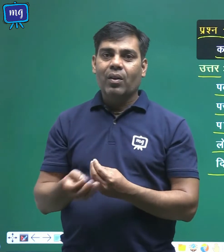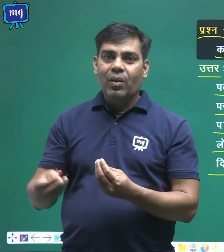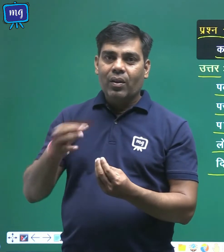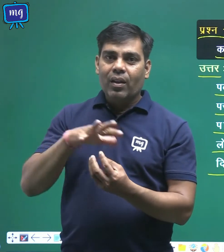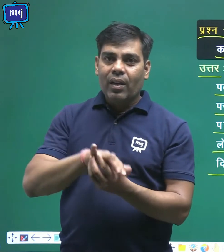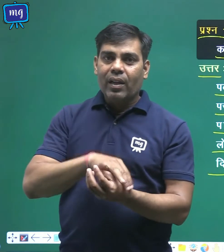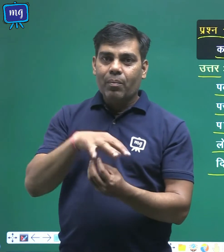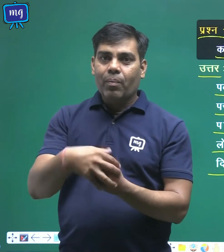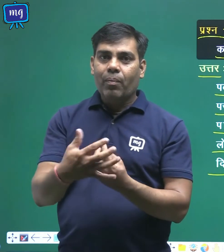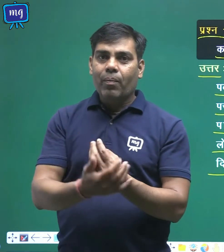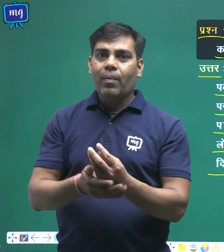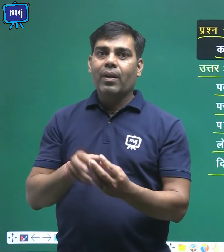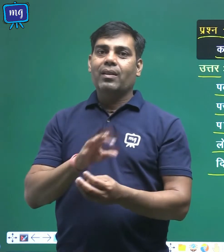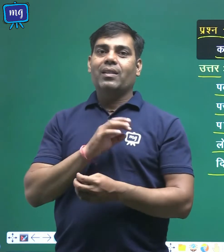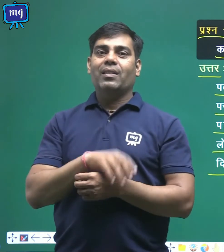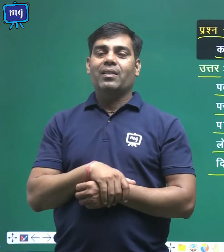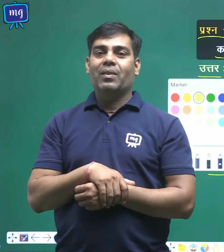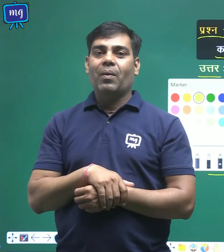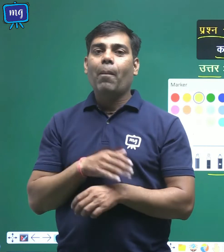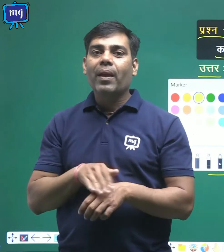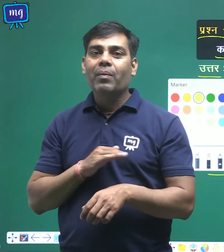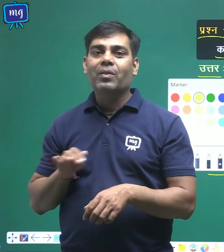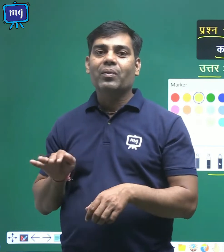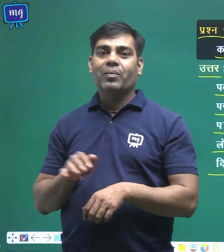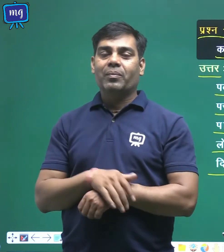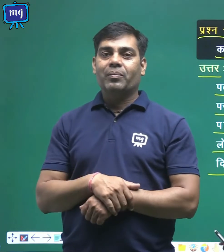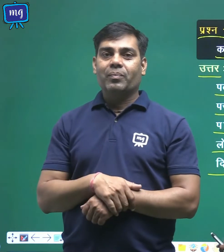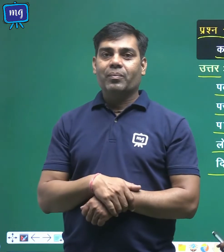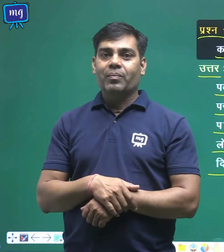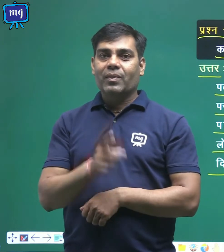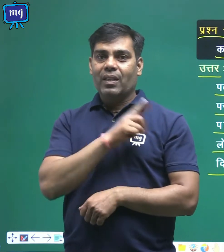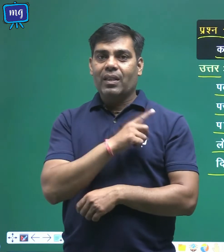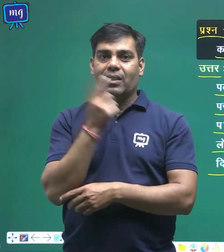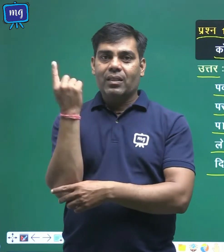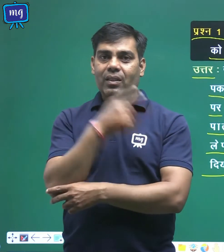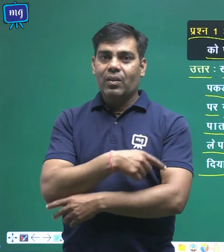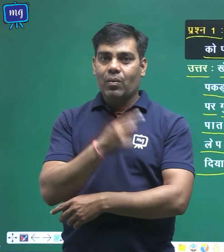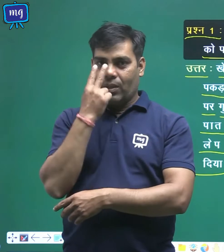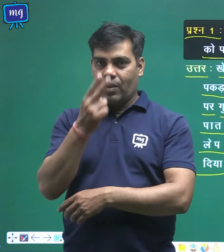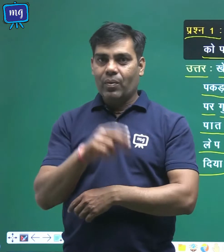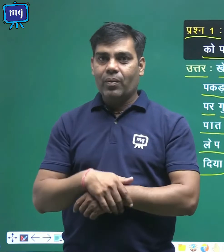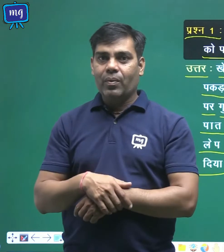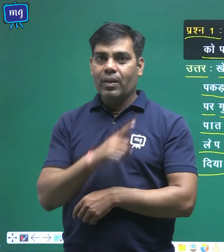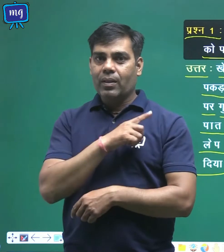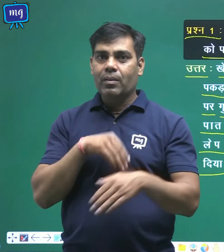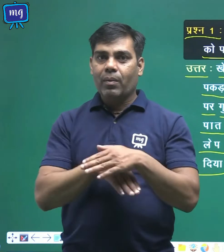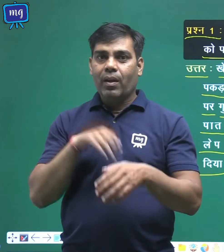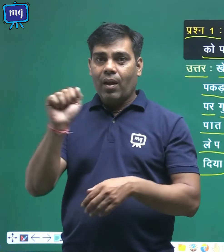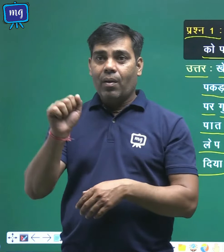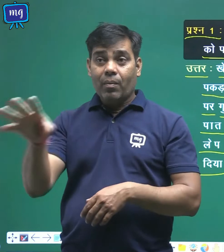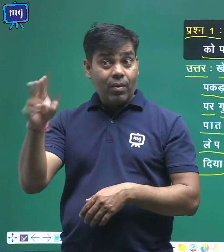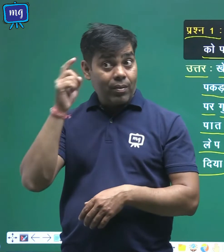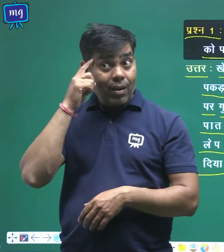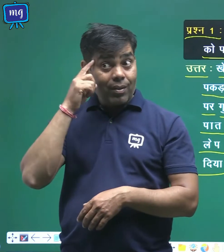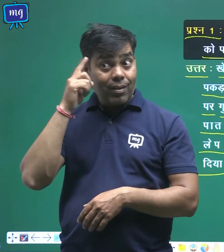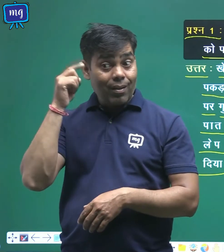लेप कर दिया। प्यारे बच्चों, इस चित्र को देखो। इसमें आपको याद आ रहा